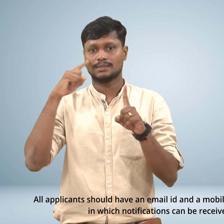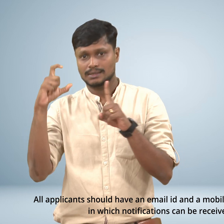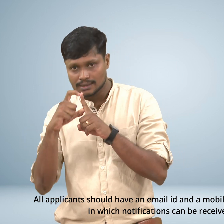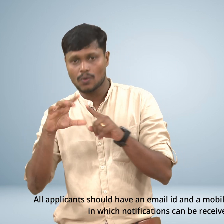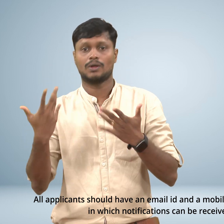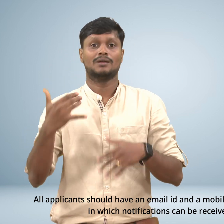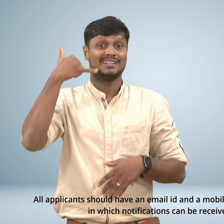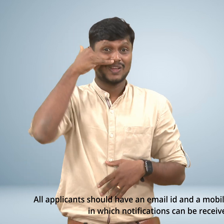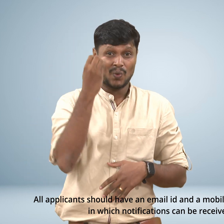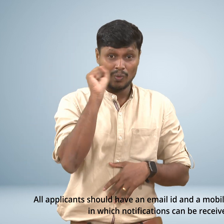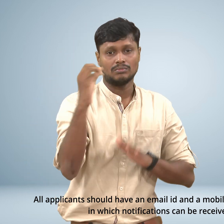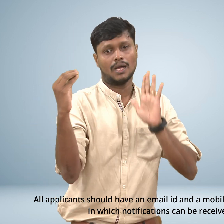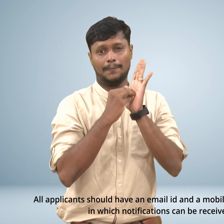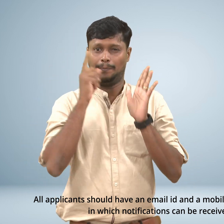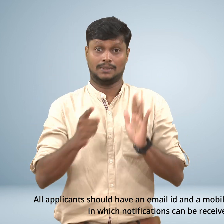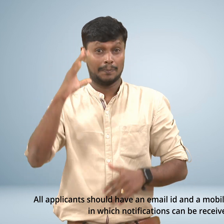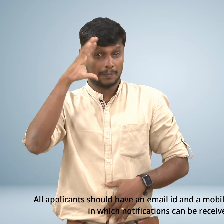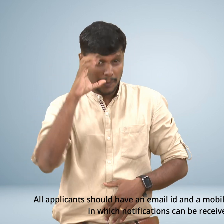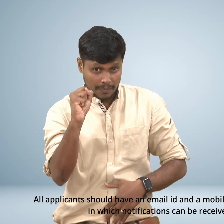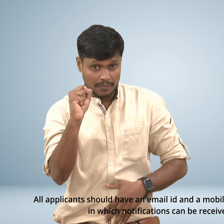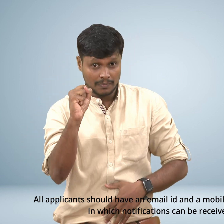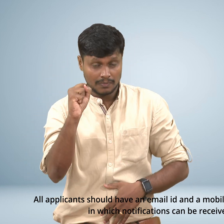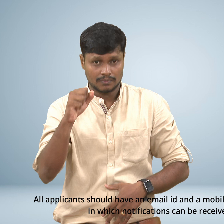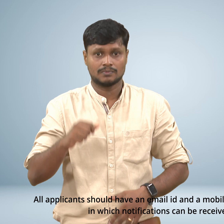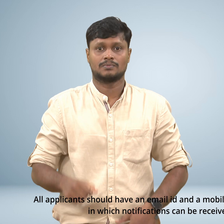ഐഡിയും മൊബൈൽ നമ്പറും ഉണ്ടാകേണ്ടതാണ്.